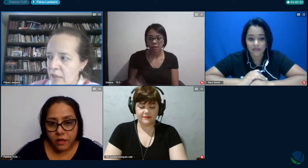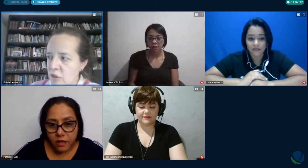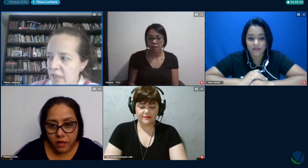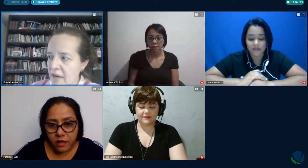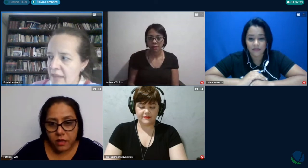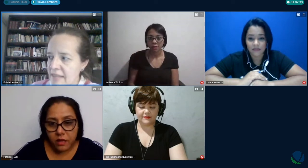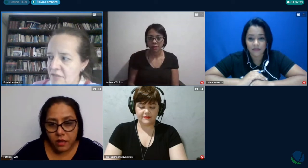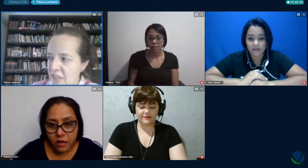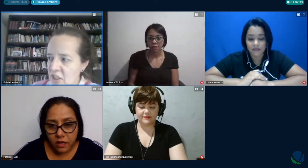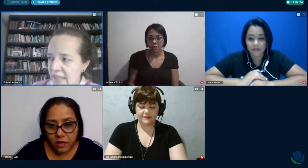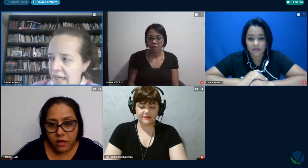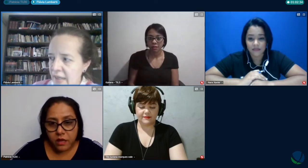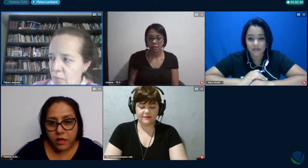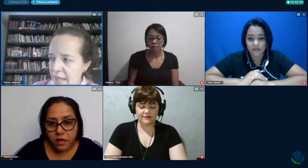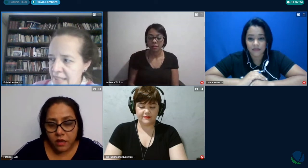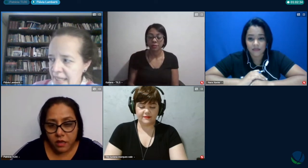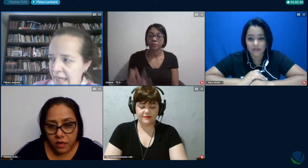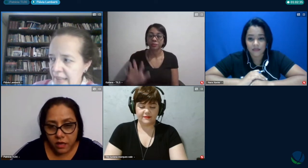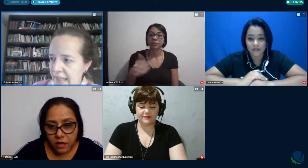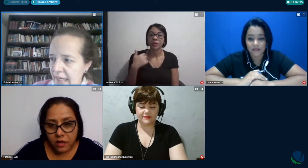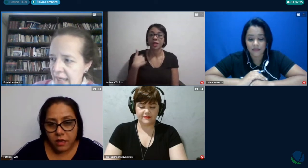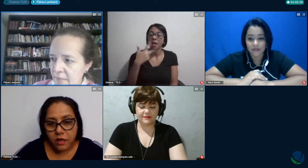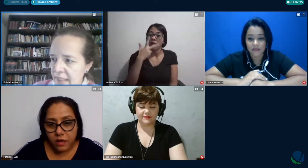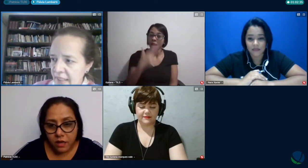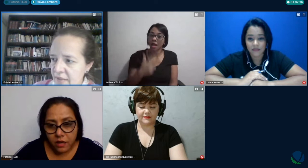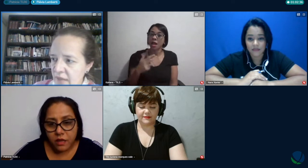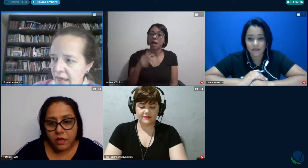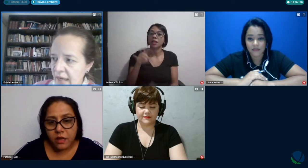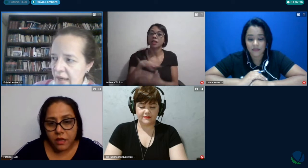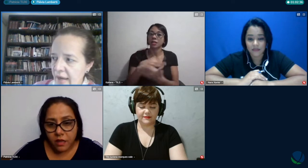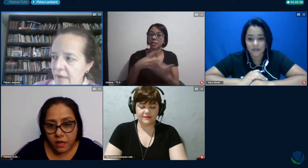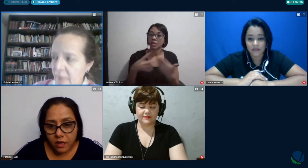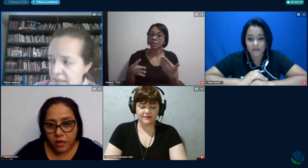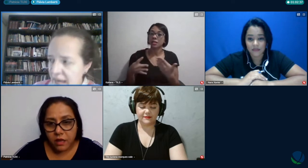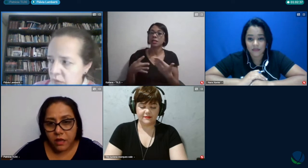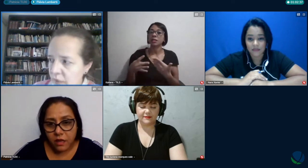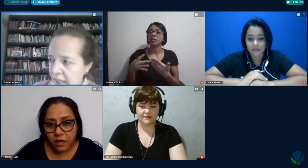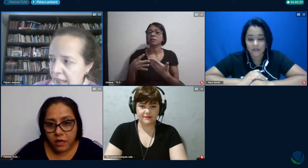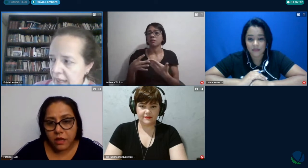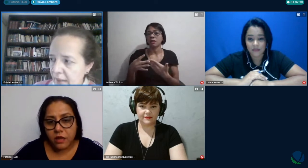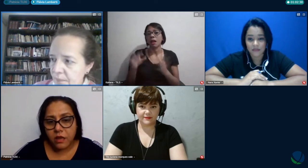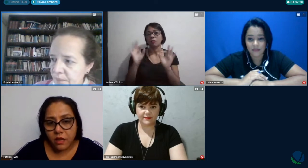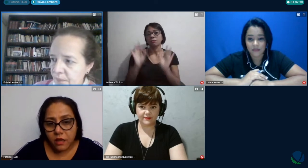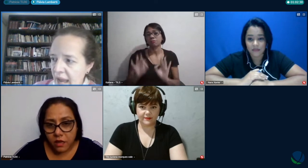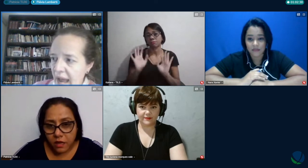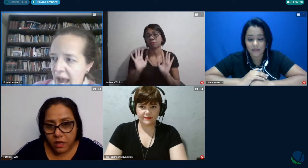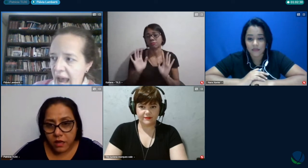Eu acho que essa ficha da, com base na Galamanhas, é exato, ela...